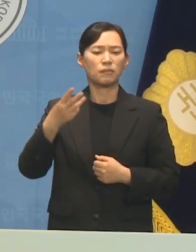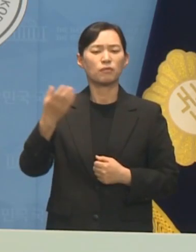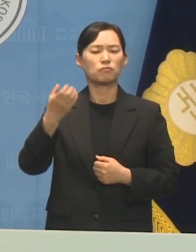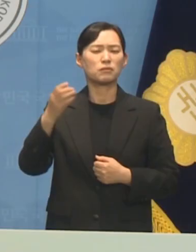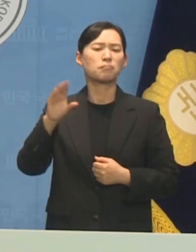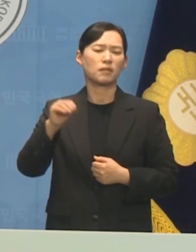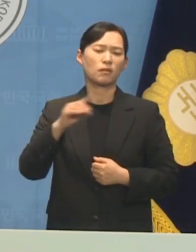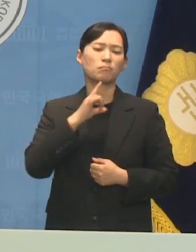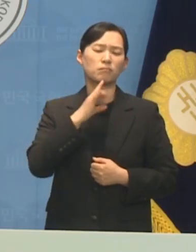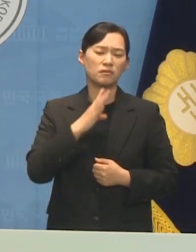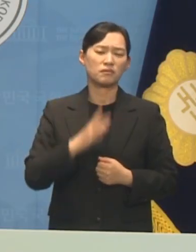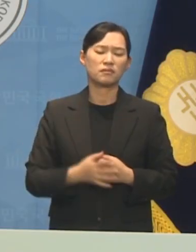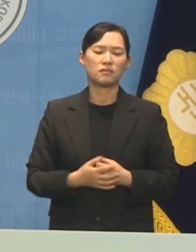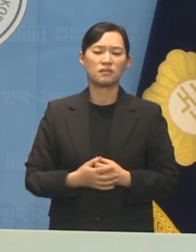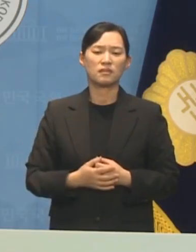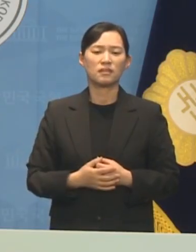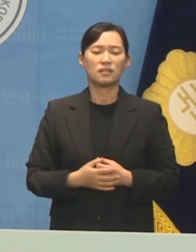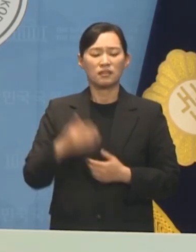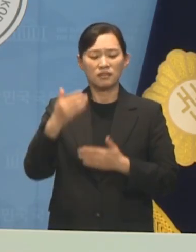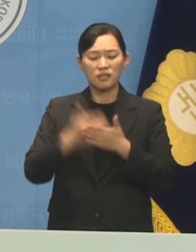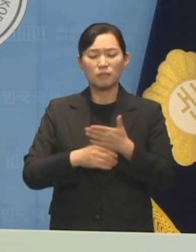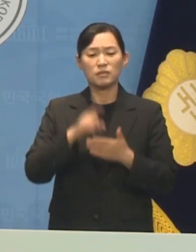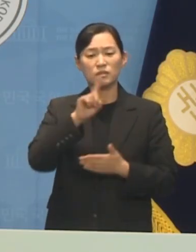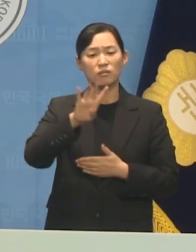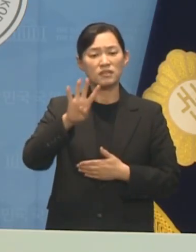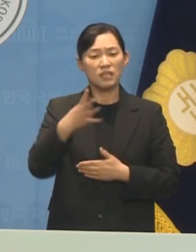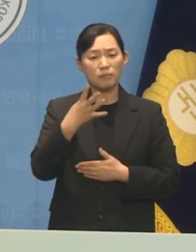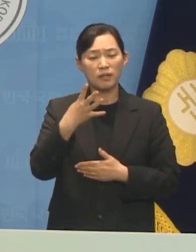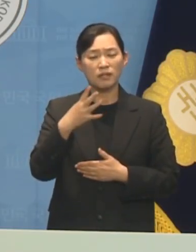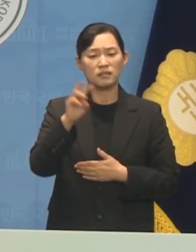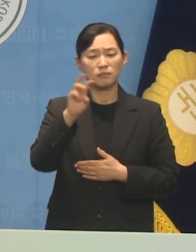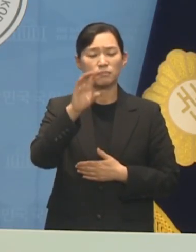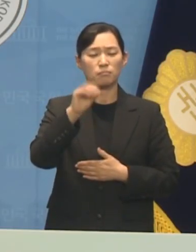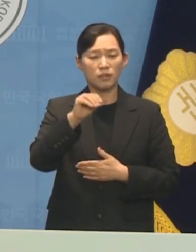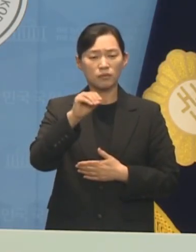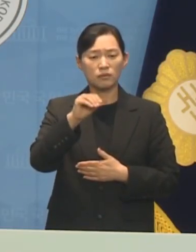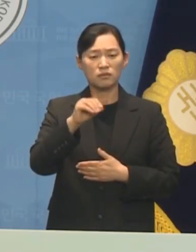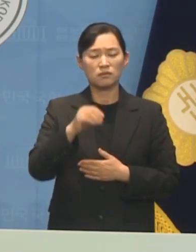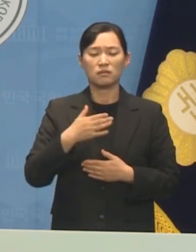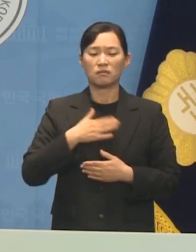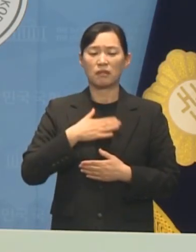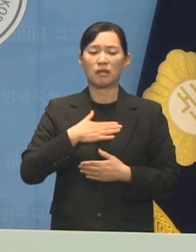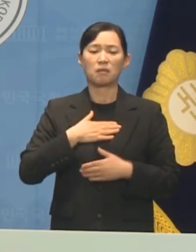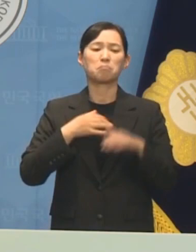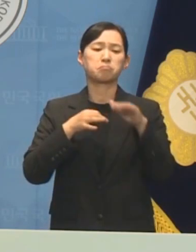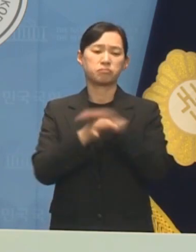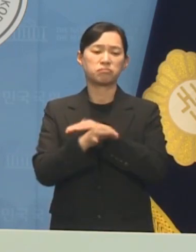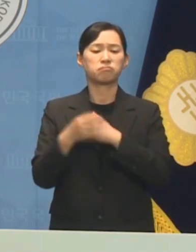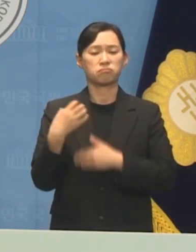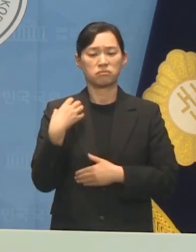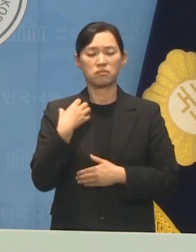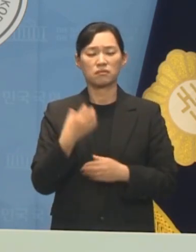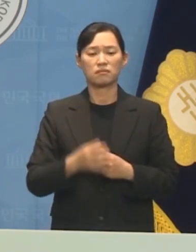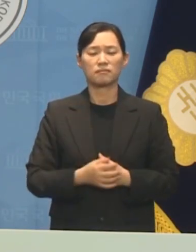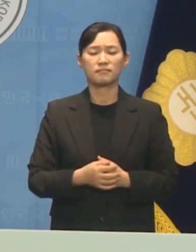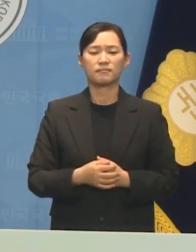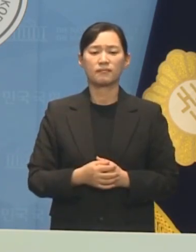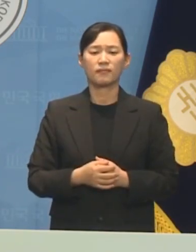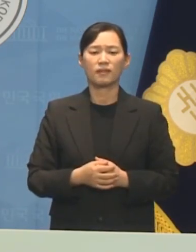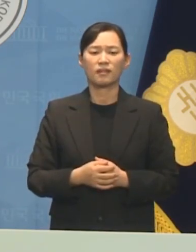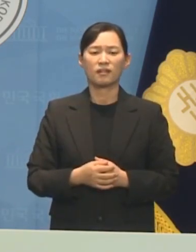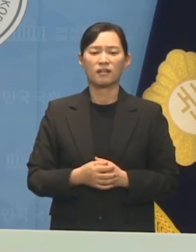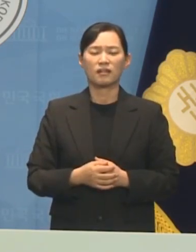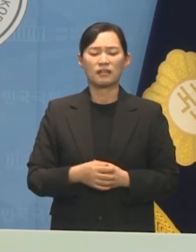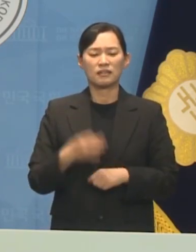1,390만 원에 불과하며 나머지 1,430만 원은 고스란히 제 몫으로 남았습니다.